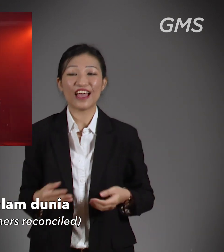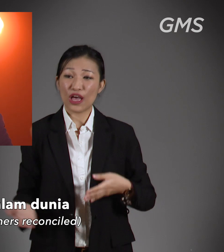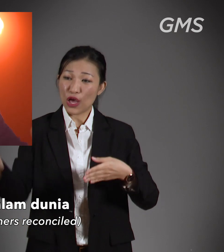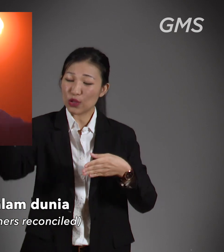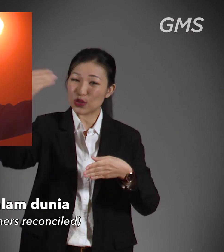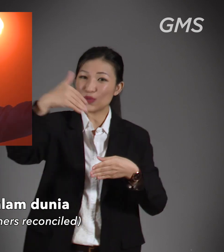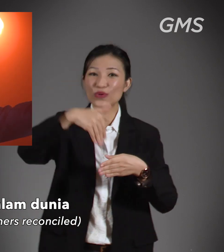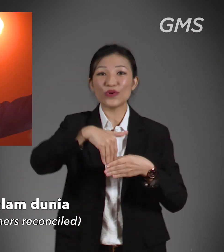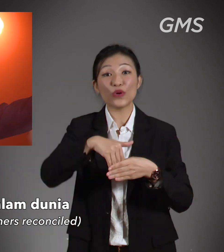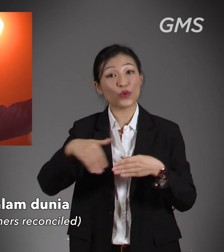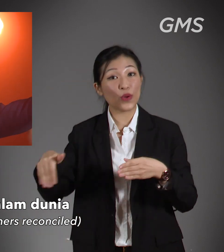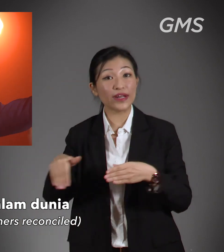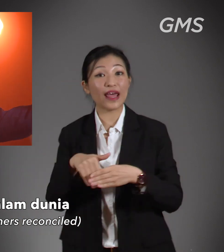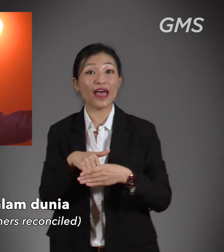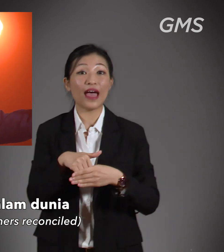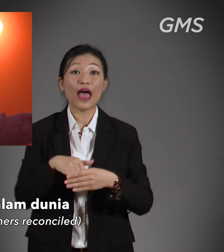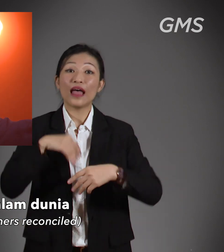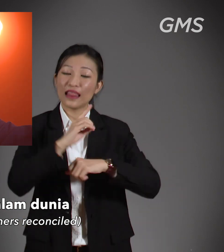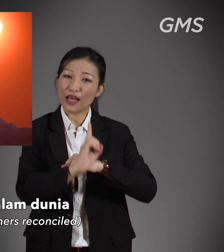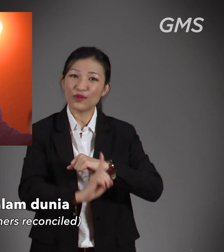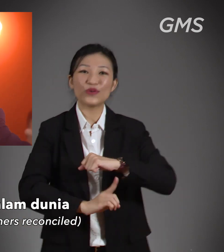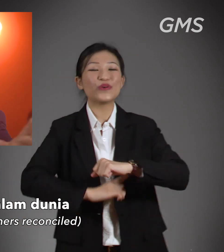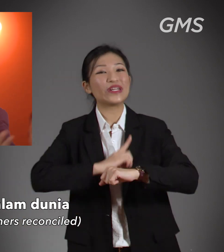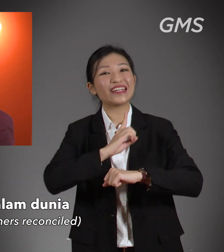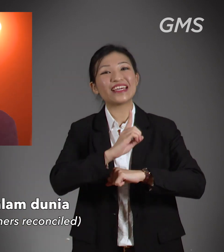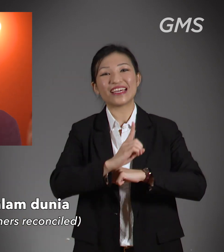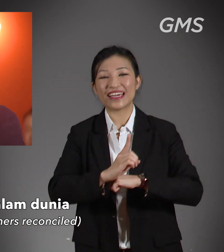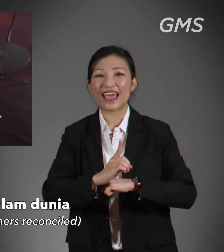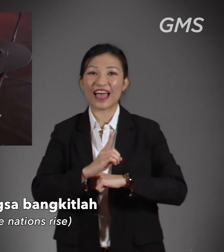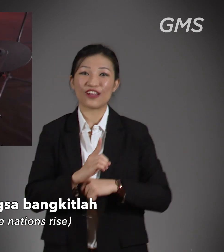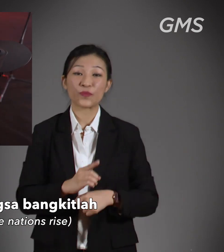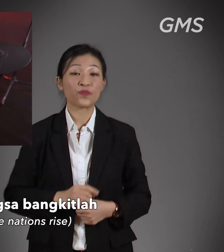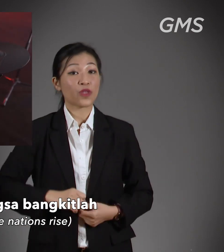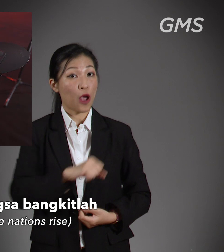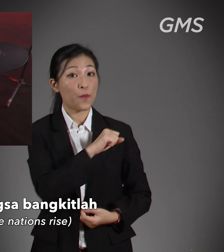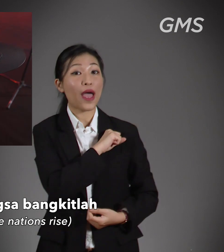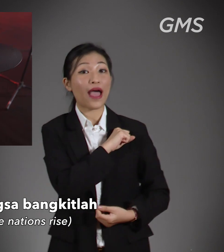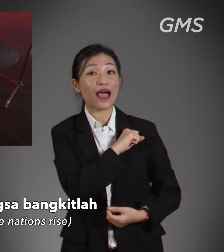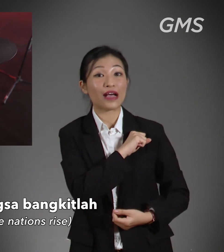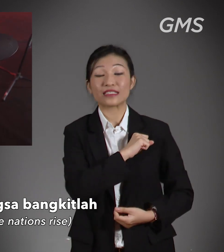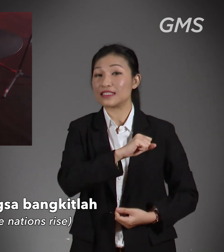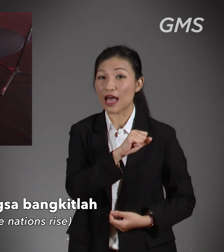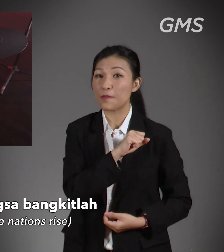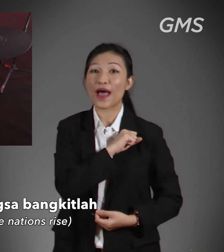sejahtera turun dalam dunia.